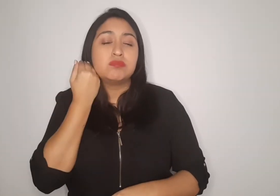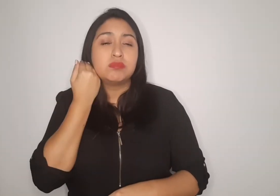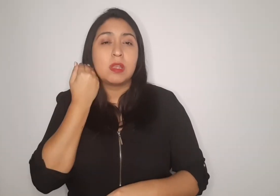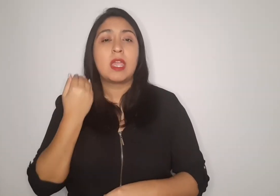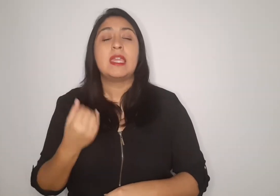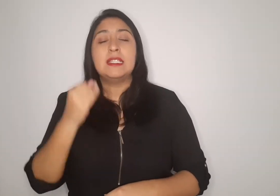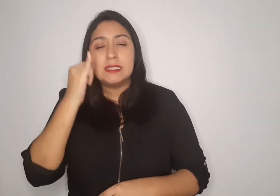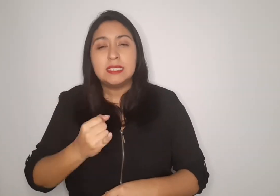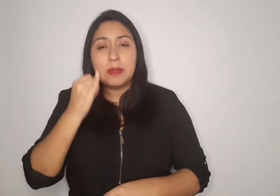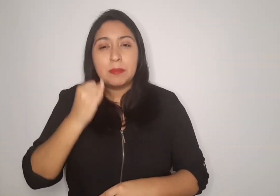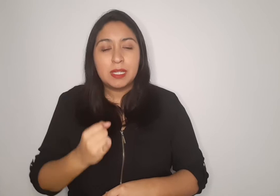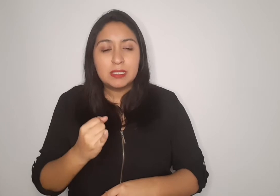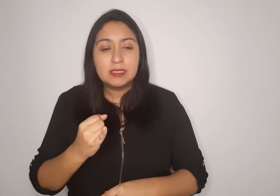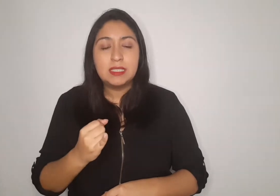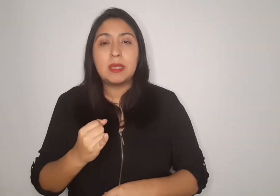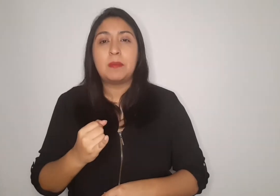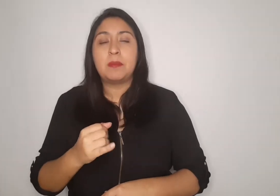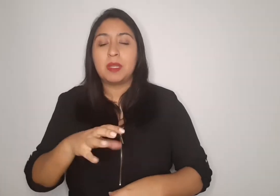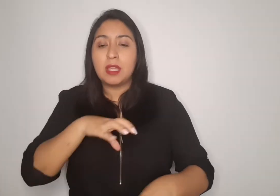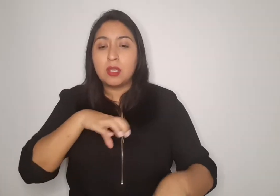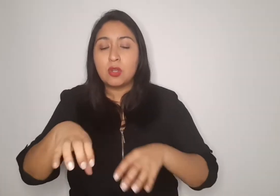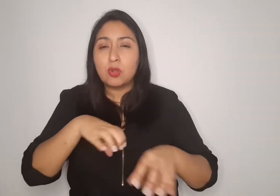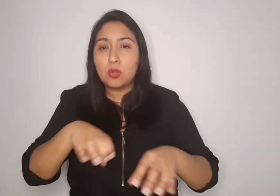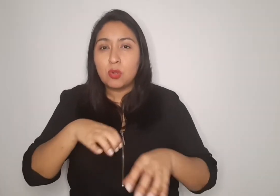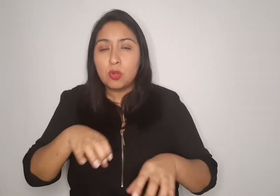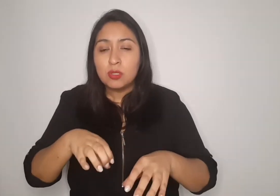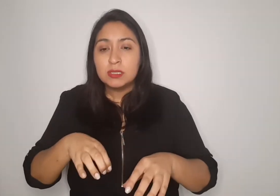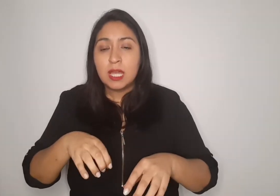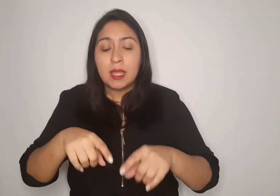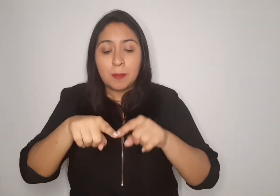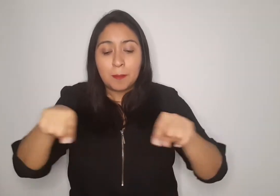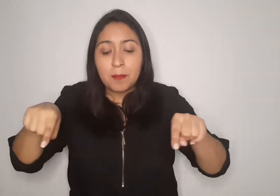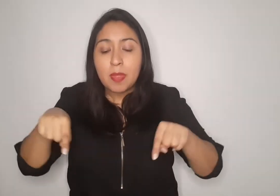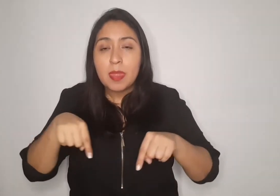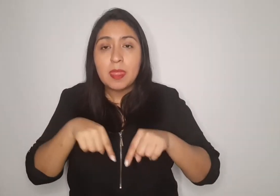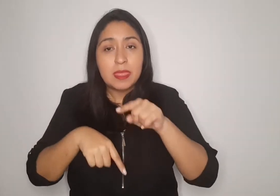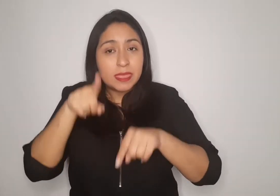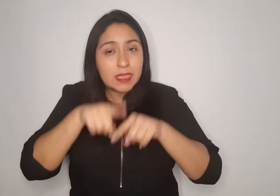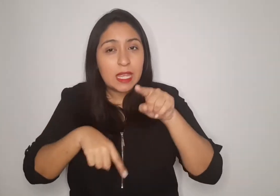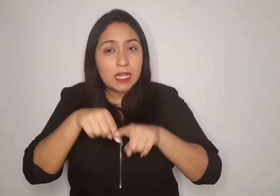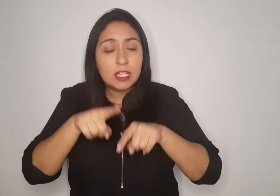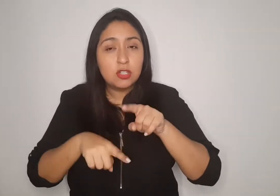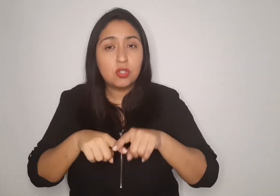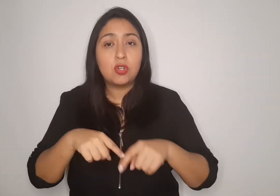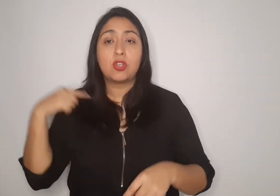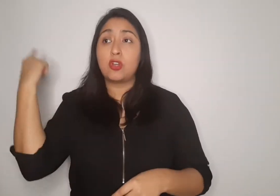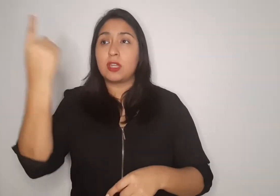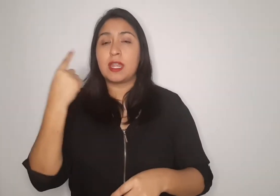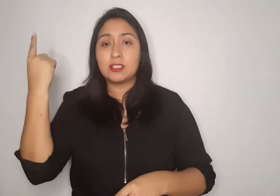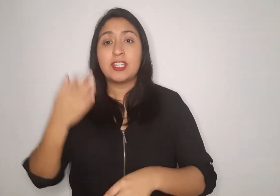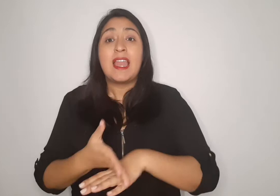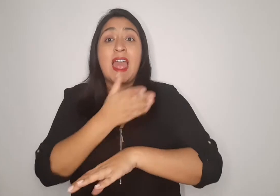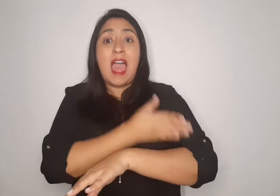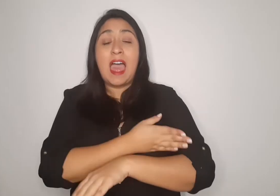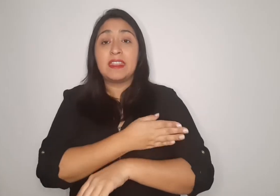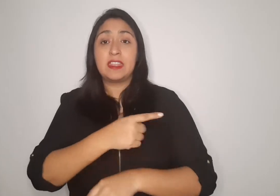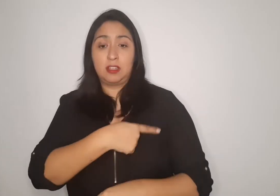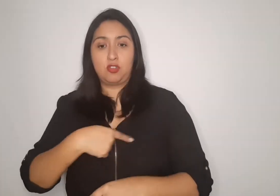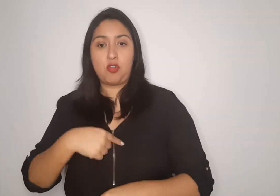piezas de territorio nacional, antes que se llamara Chile, ¿ya? Por supuesto. Entonces, porque son piezas